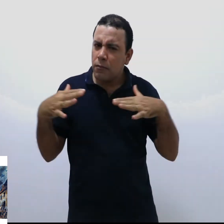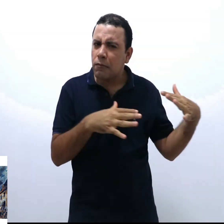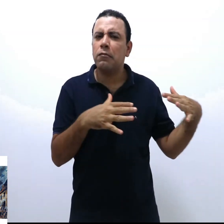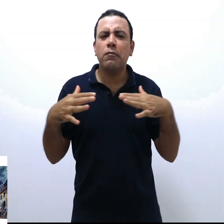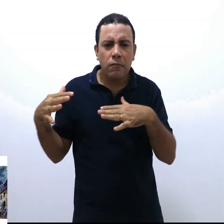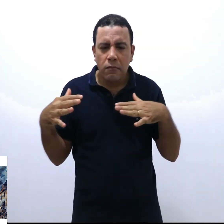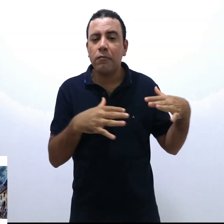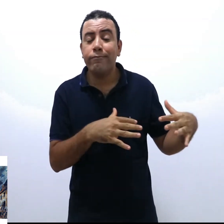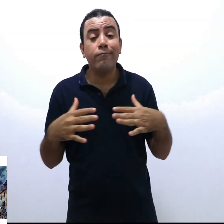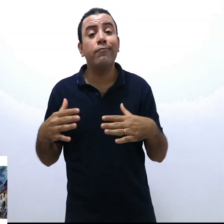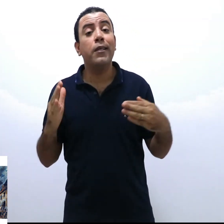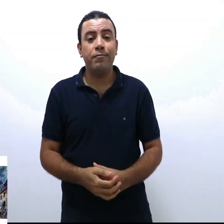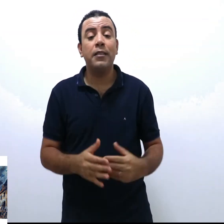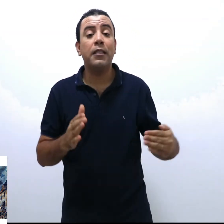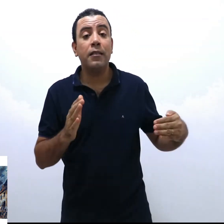Os enfrentamentos chegaram até